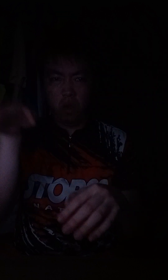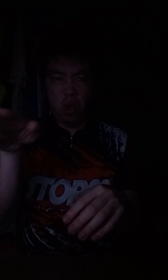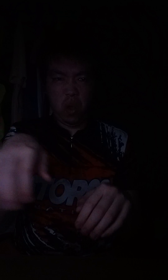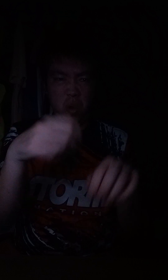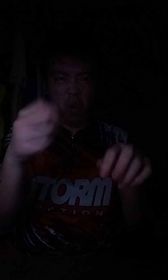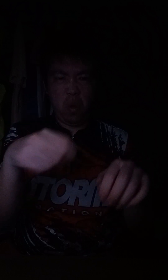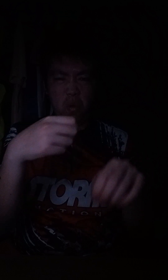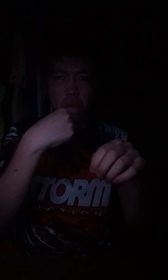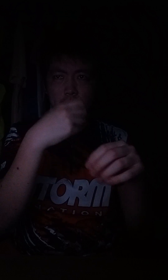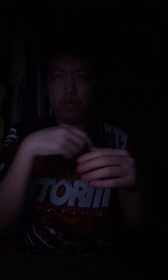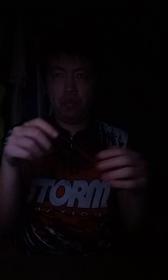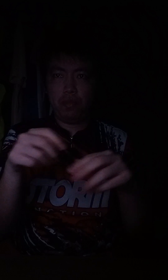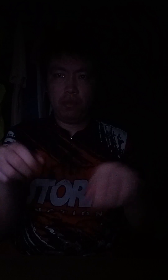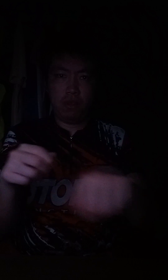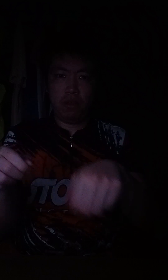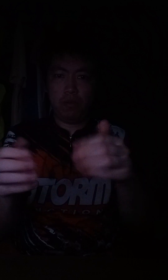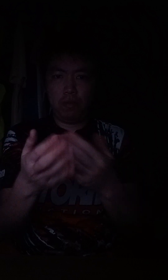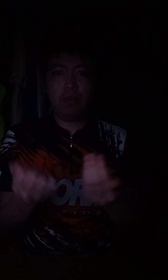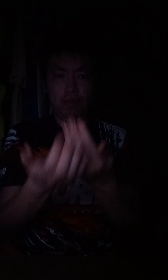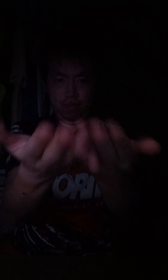가는 길이었습니다. 이은진 기자입니다.